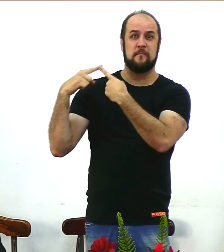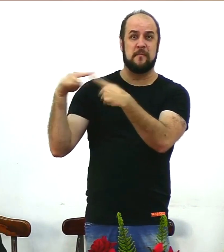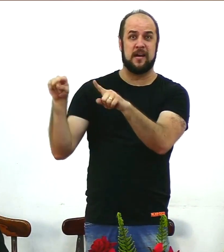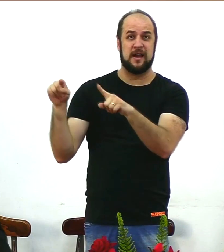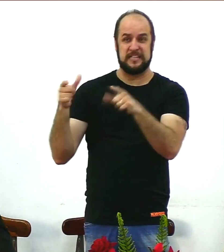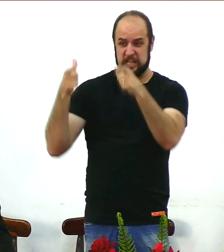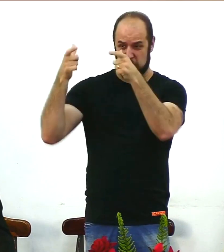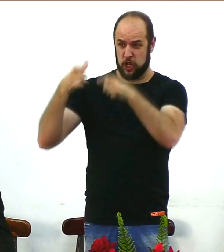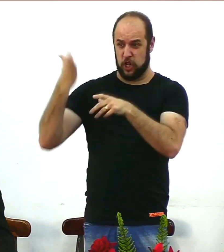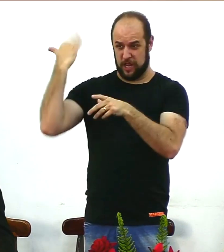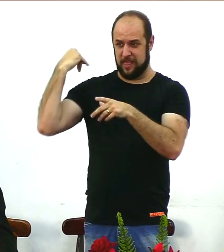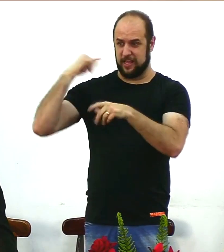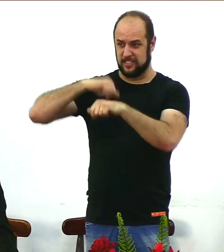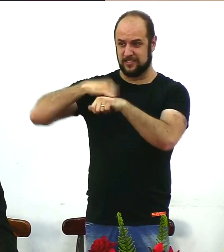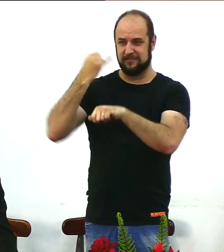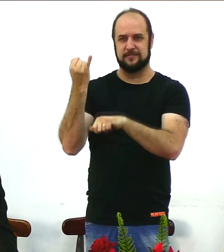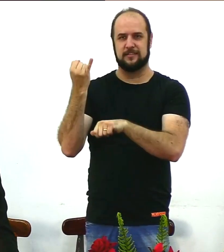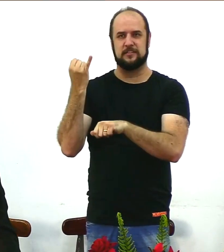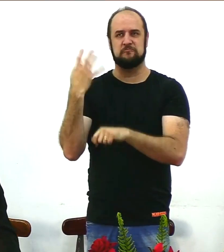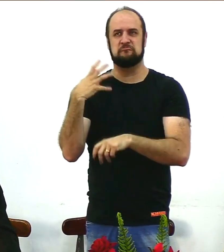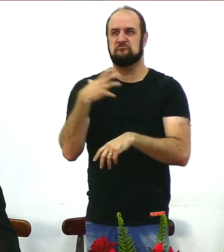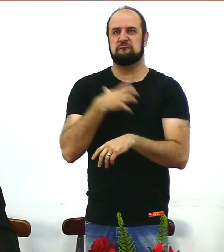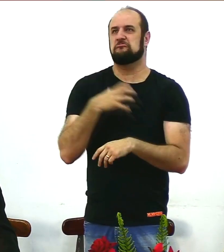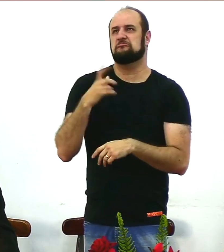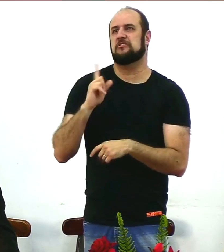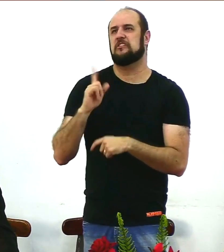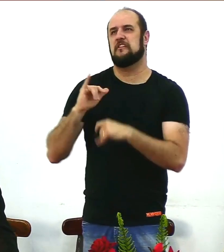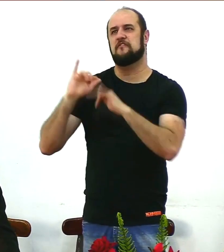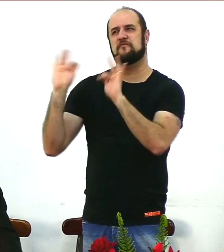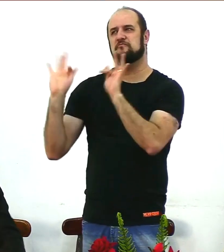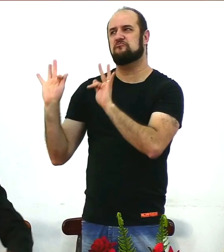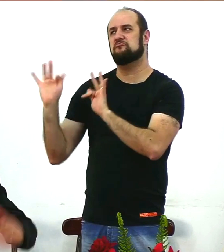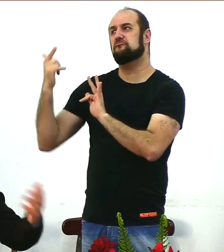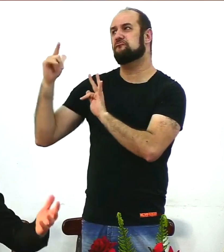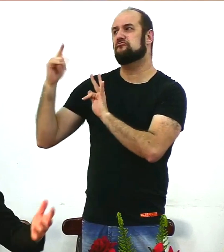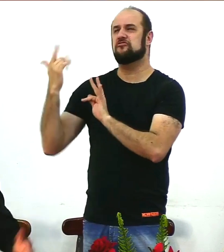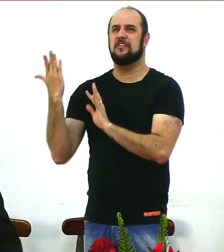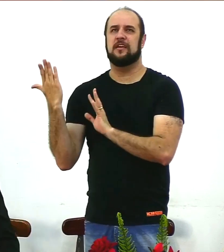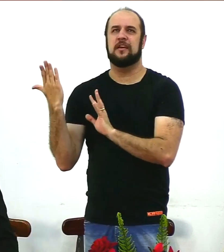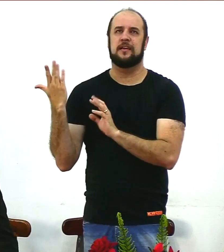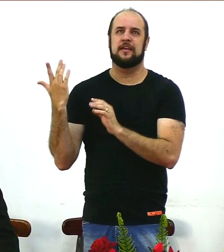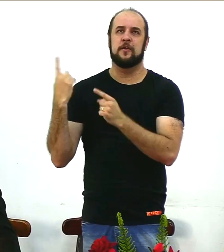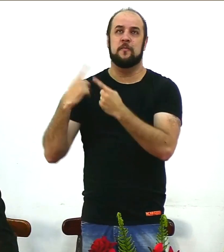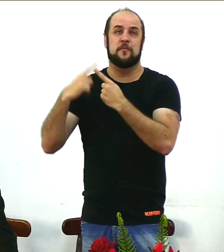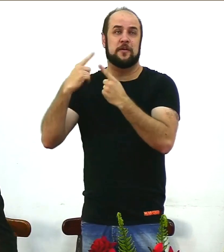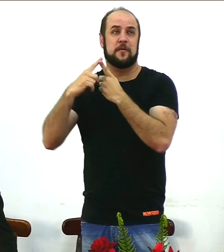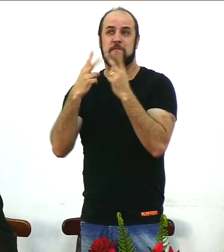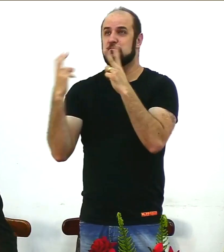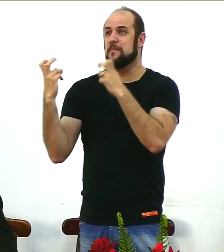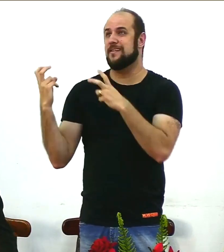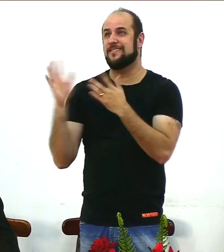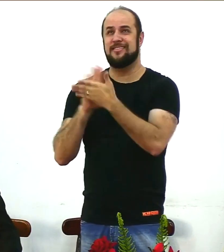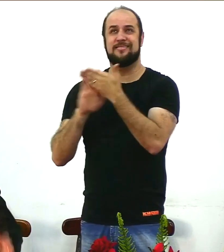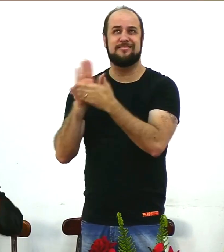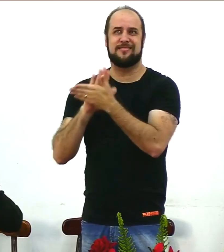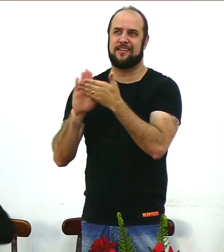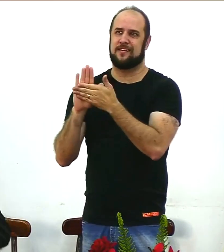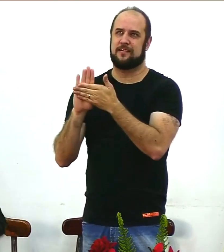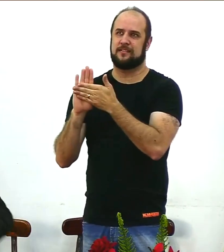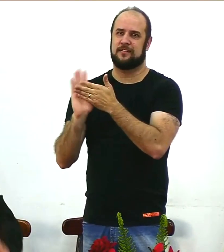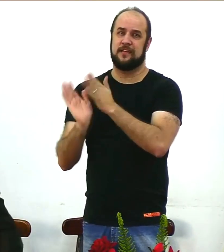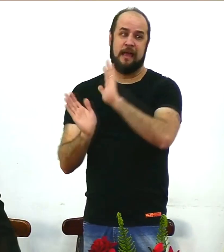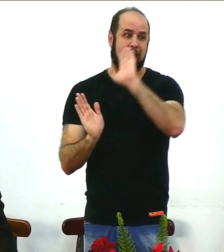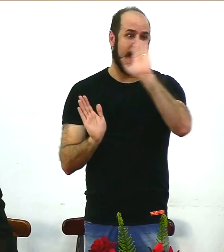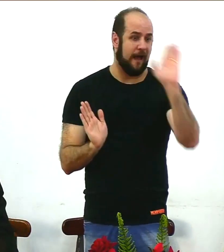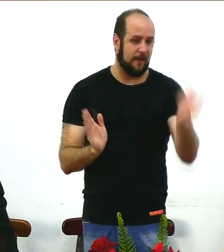limitados até para expressar a lealdade ao Senhor. Eles estão limitados. O amor os conduz